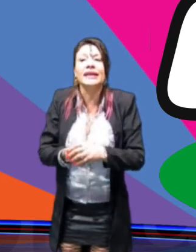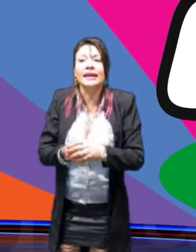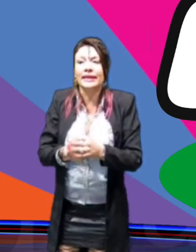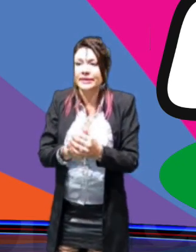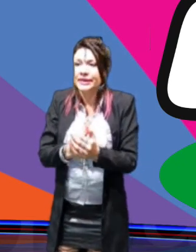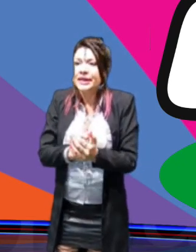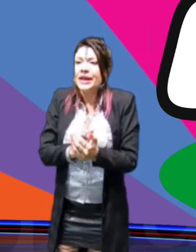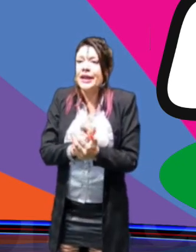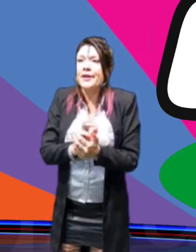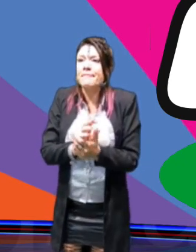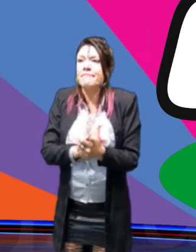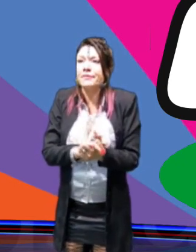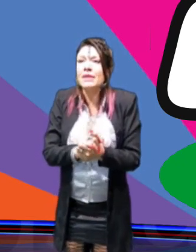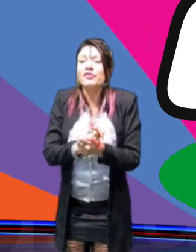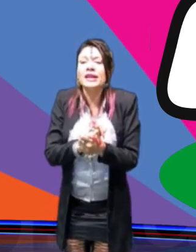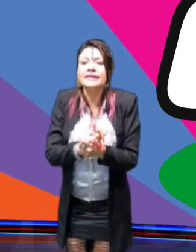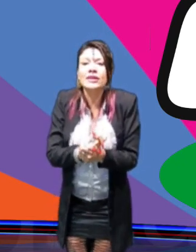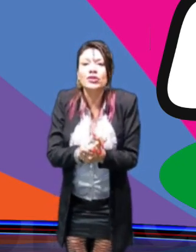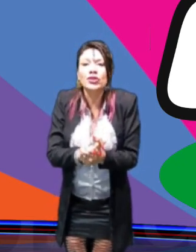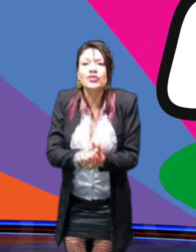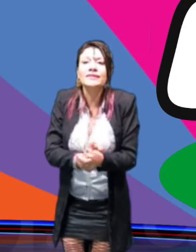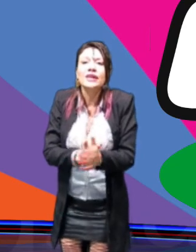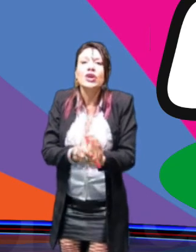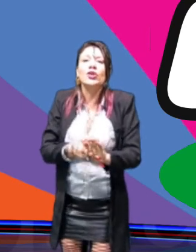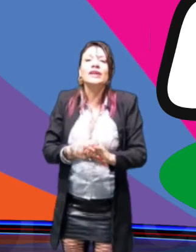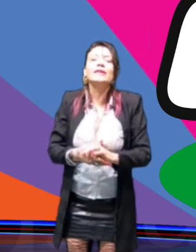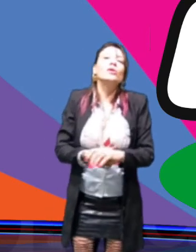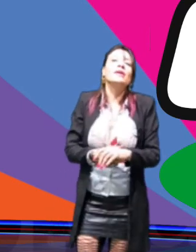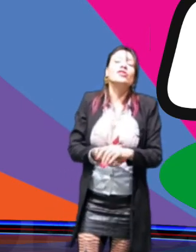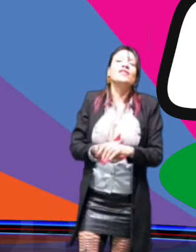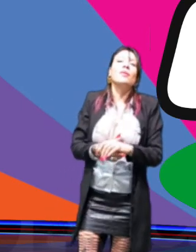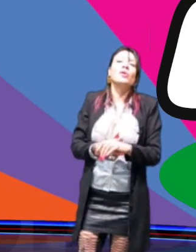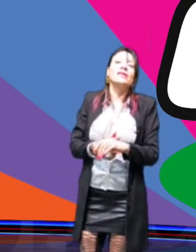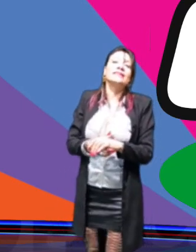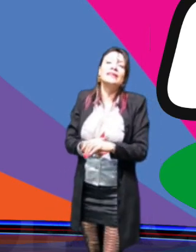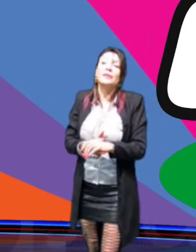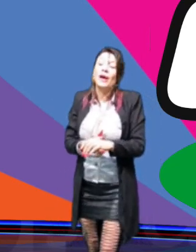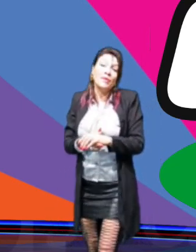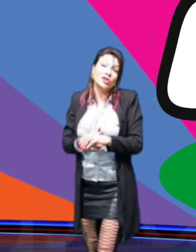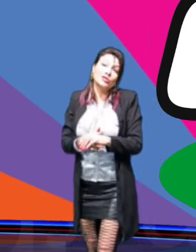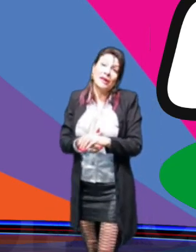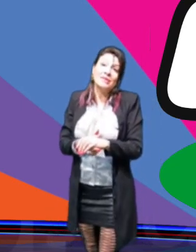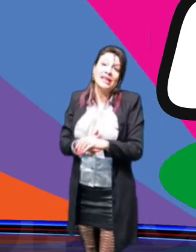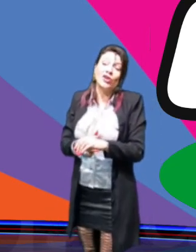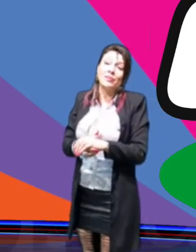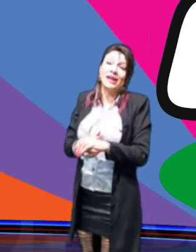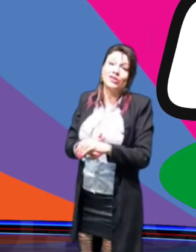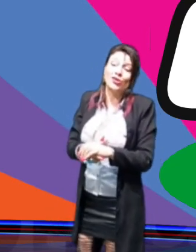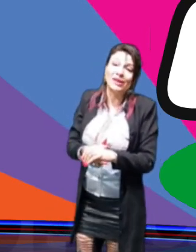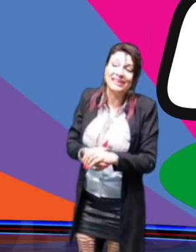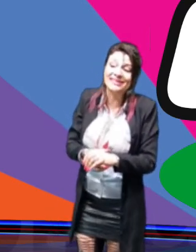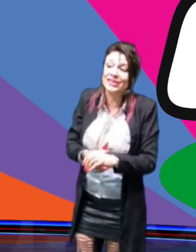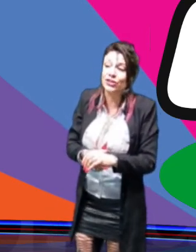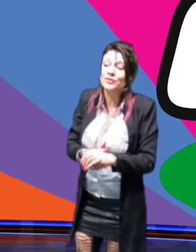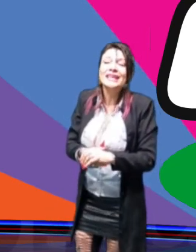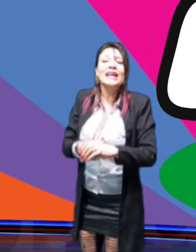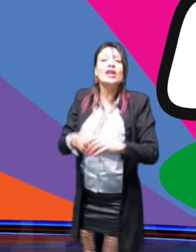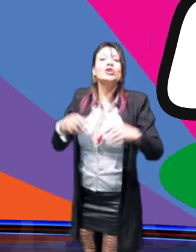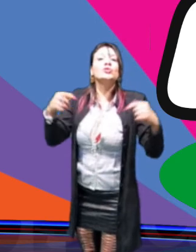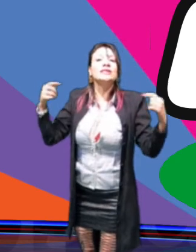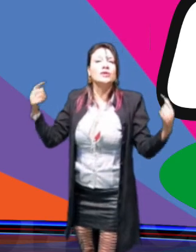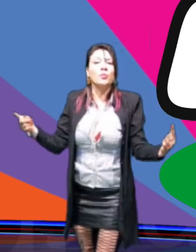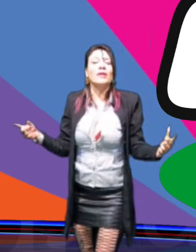internet. Hemos finalizado entonces con esta última noticia muy interesante, al menos para mí, creo que para todos lo va a estar siendo. En